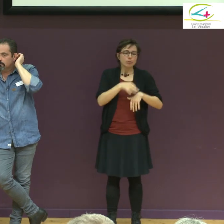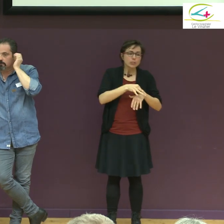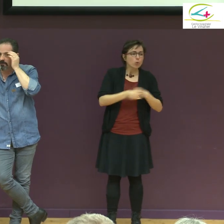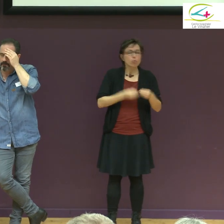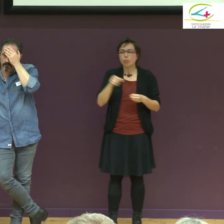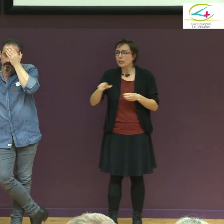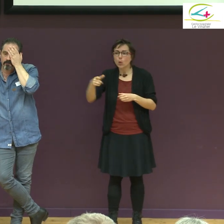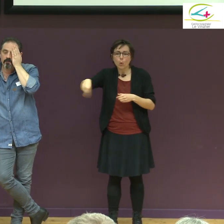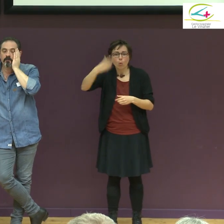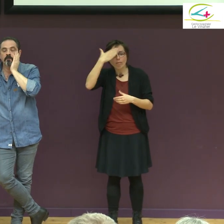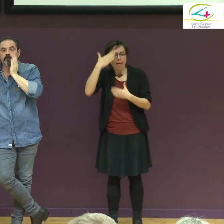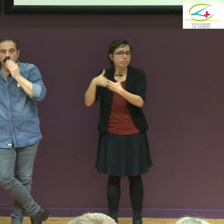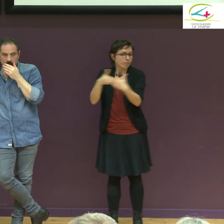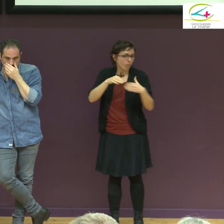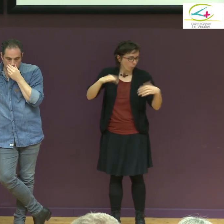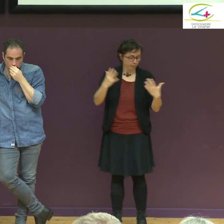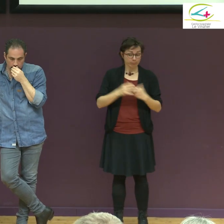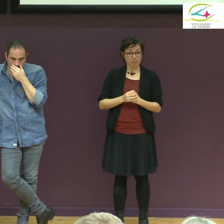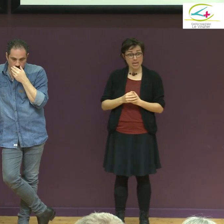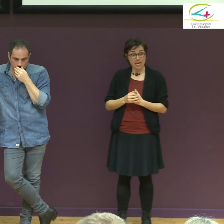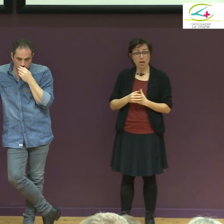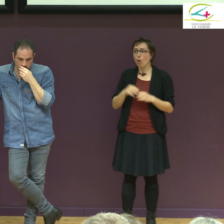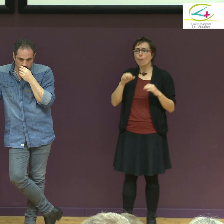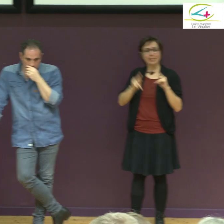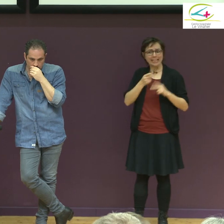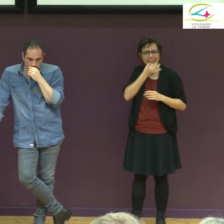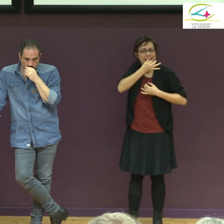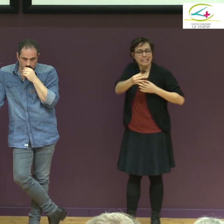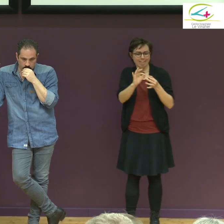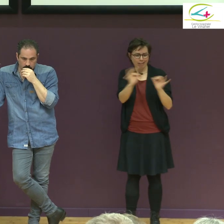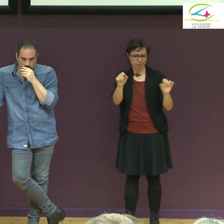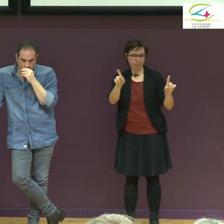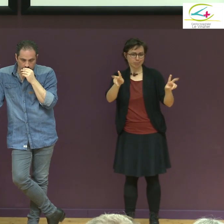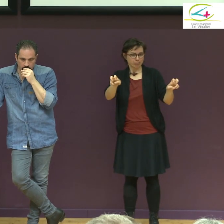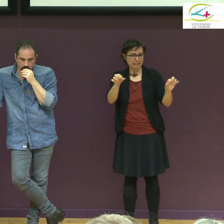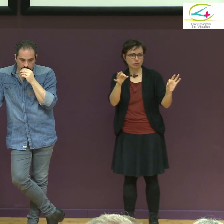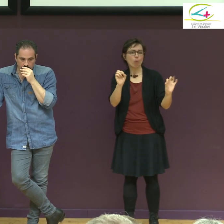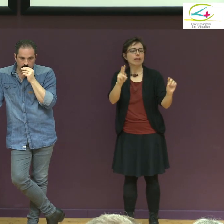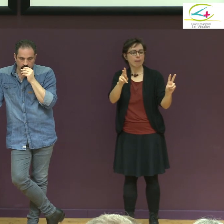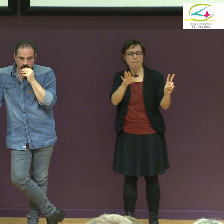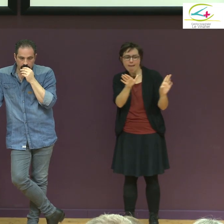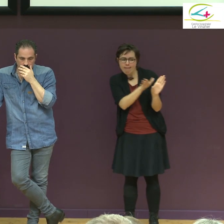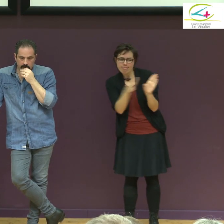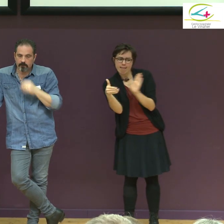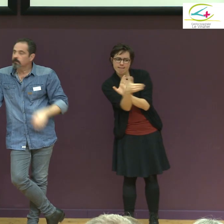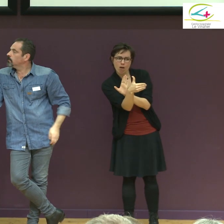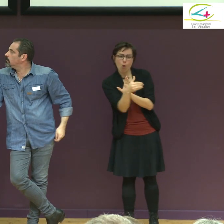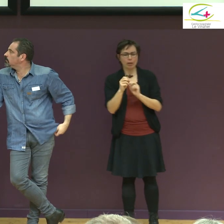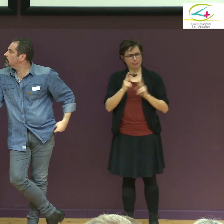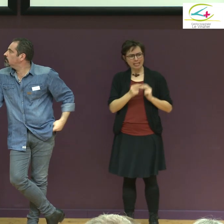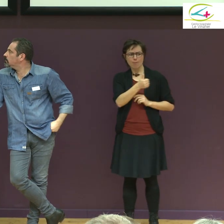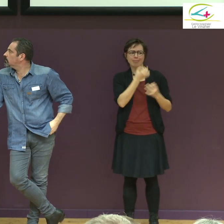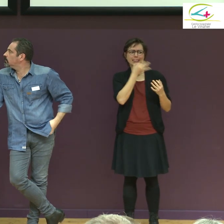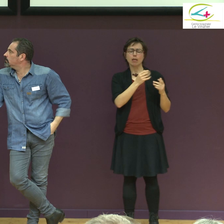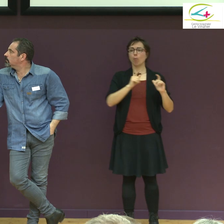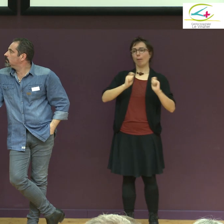ça peut être leur vocabulaire, mais la question, ça va être d'aller chercher derrière ce qu'il y a, et de pouvoir leur dire justement, peut-être que vous appelez ça un appel à l'aide,